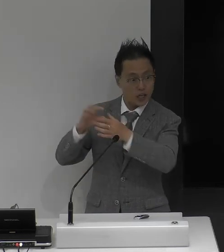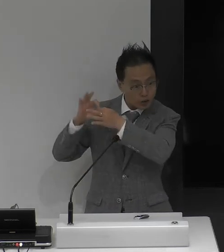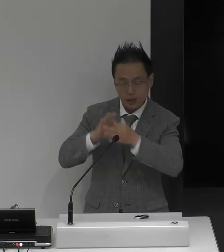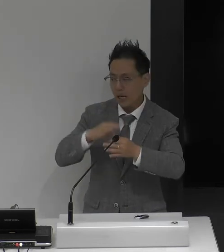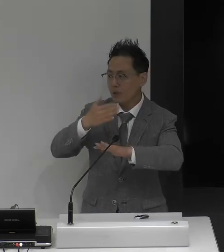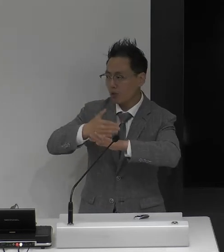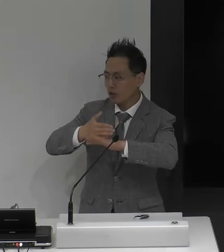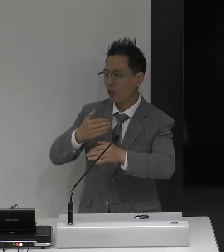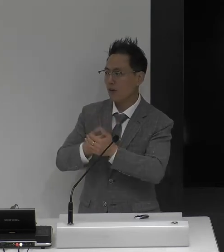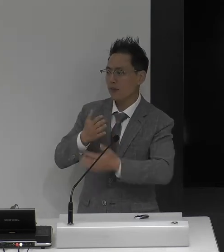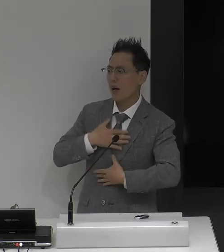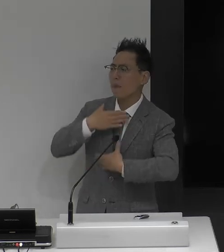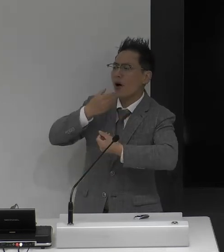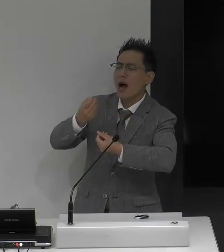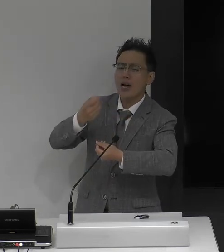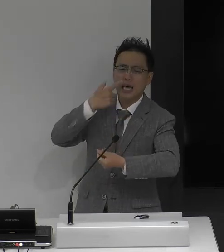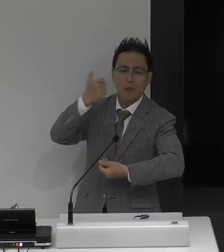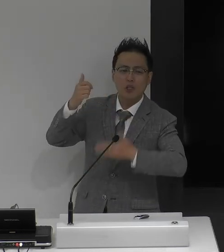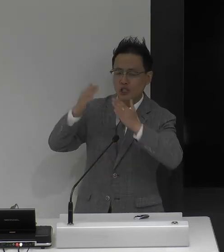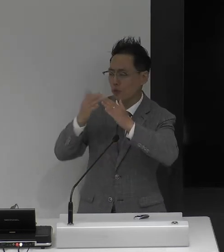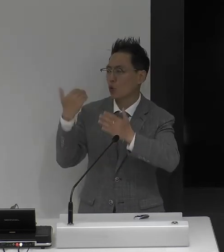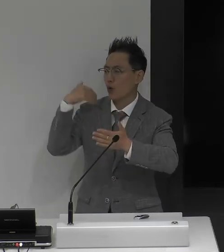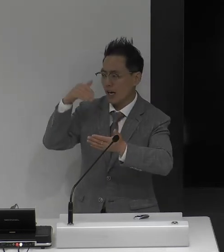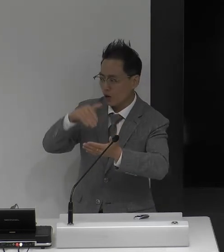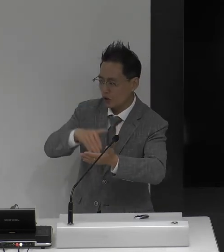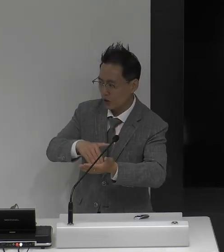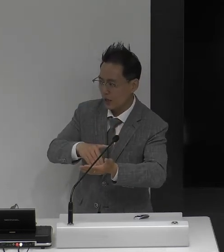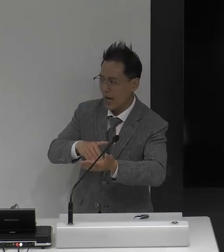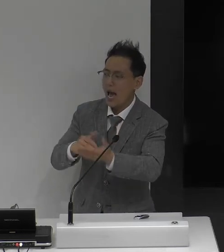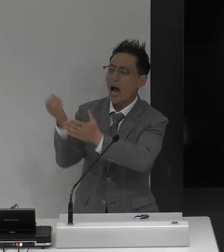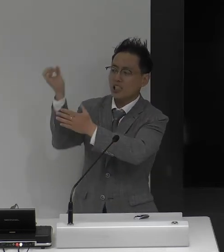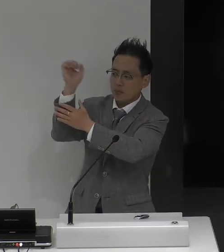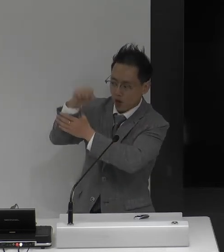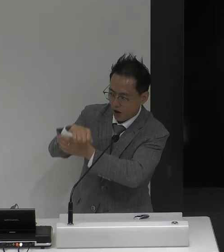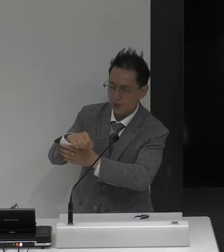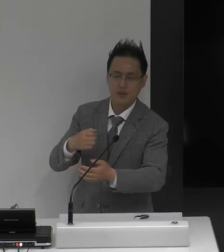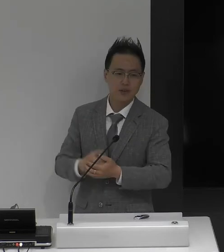계속해서 감사하고 있어요. 내가 편안히 아버지 집으로 돌아갈 것이요 하시면